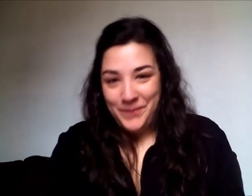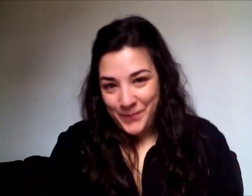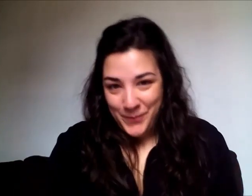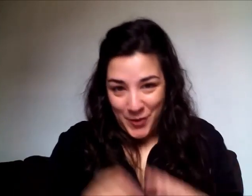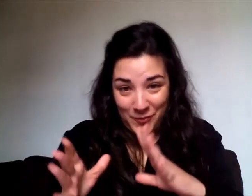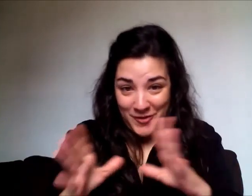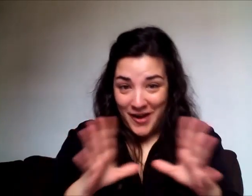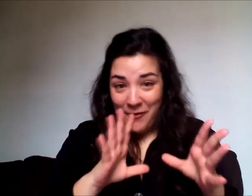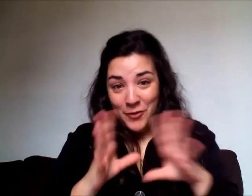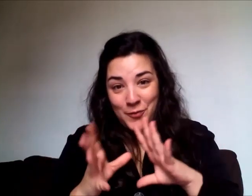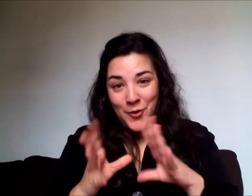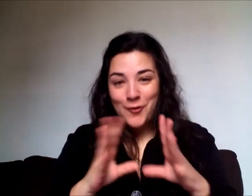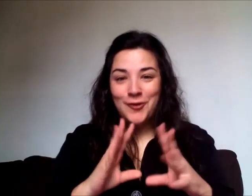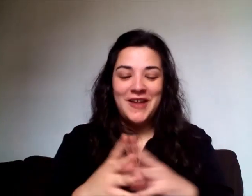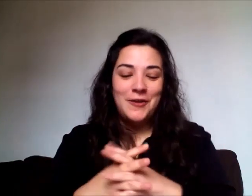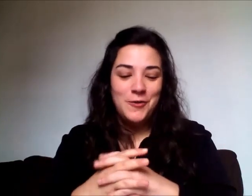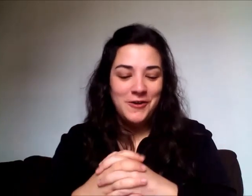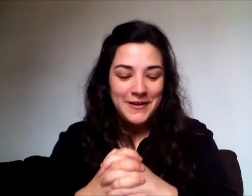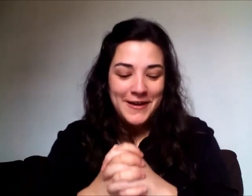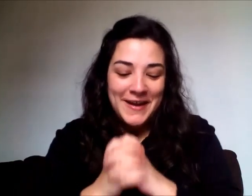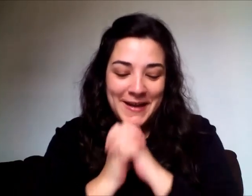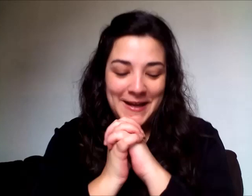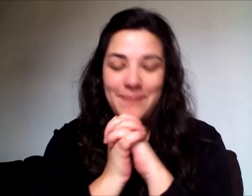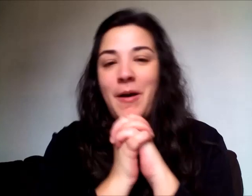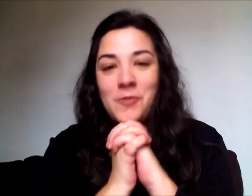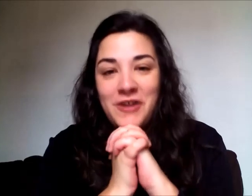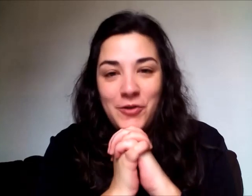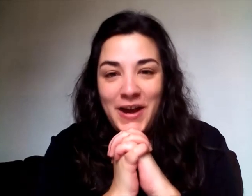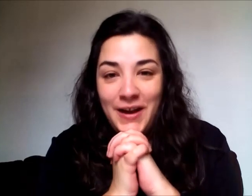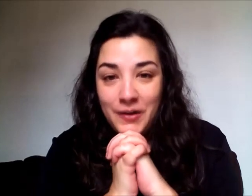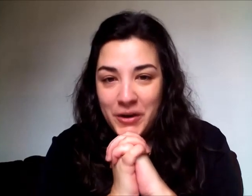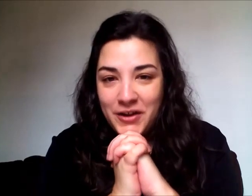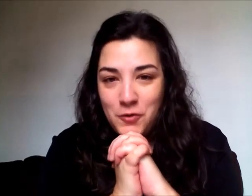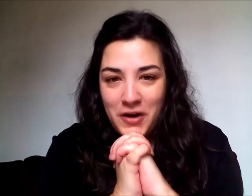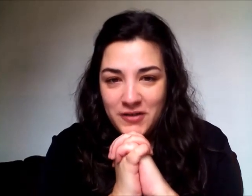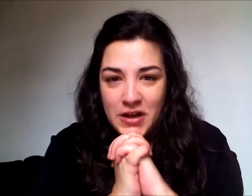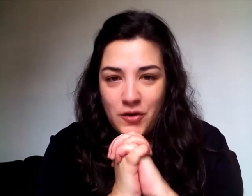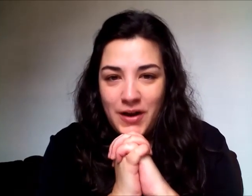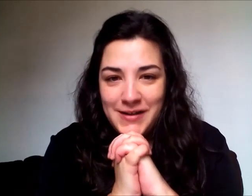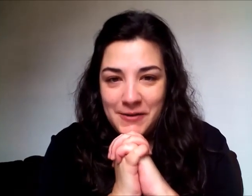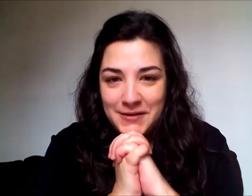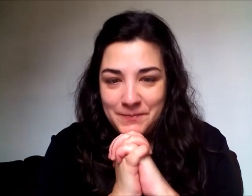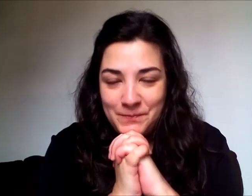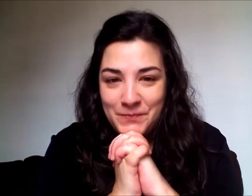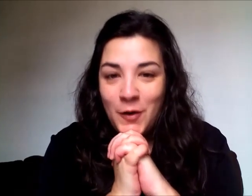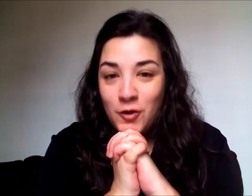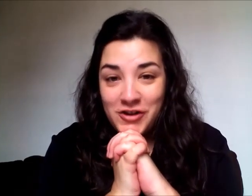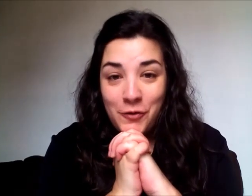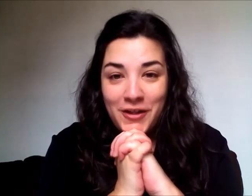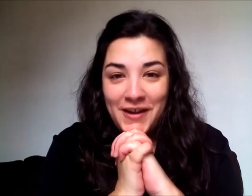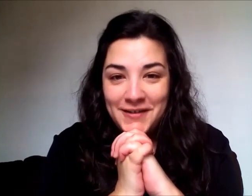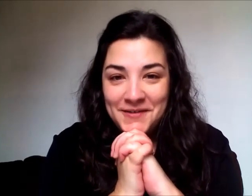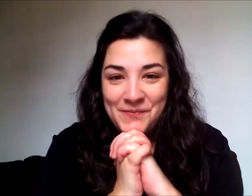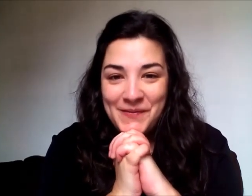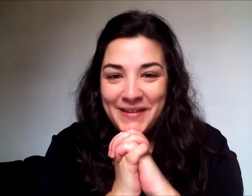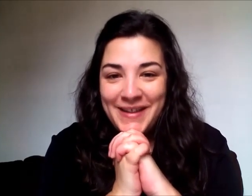Bien, bueno, hemos acabado un poco con los saludos y vamos ahora a las partículas interrogativas. ¿Os acordáis de